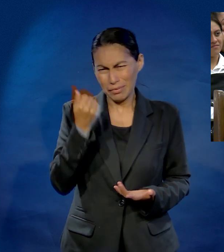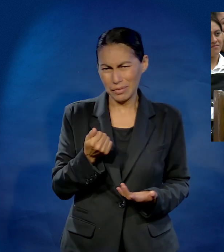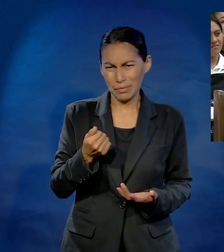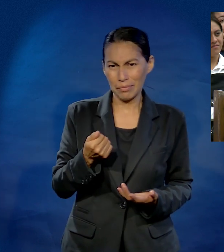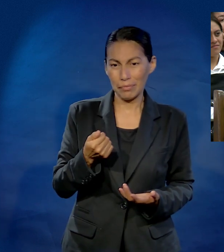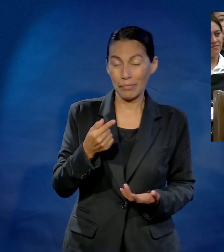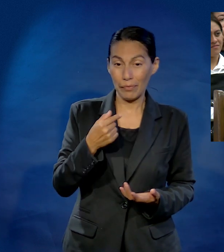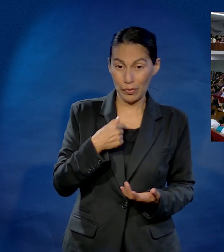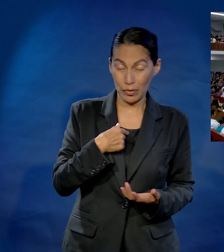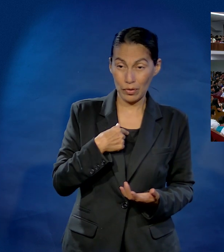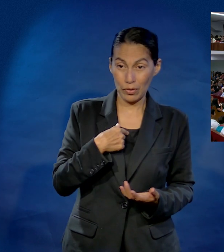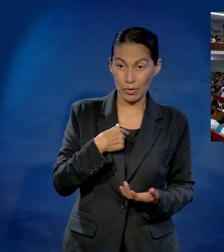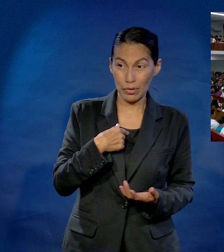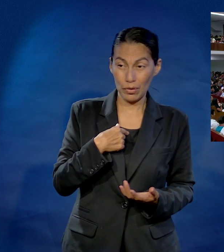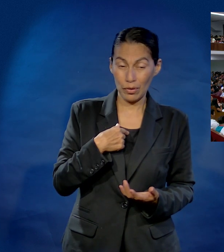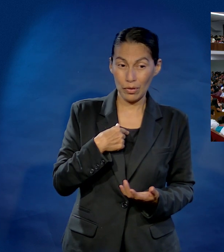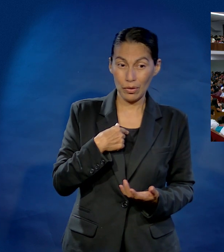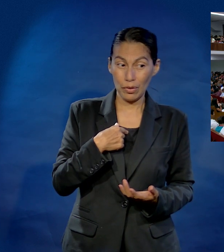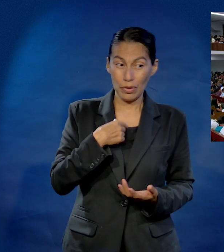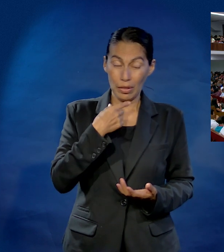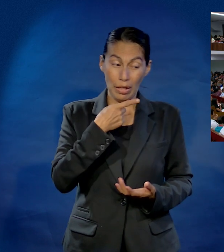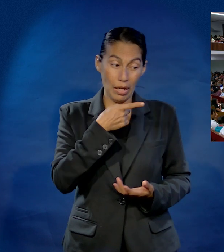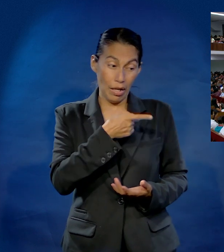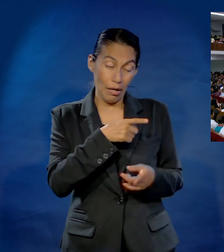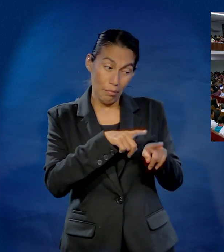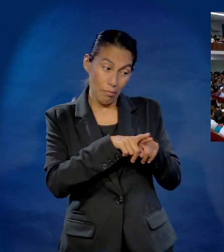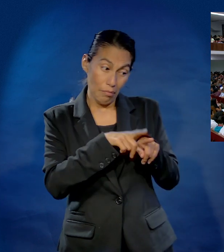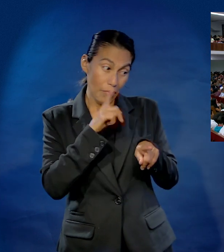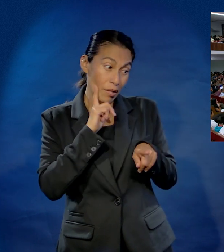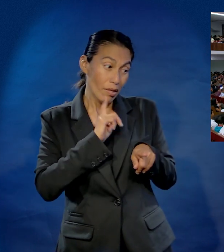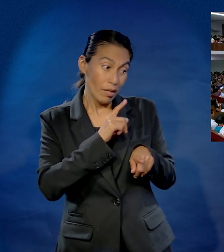dijeron, ahora el pastor va a dar unas palabras. No, dije yo,